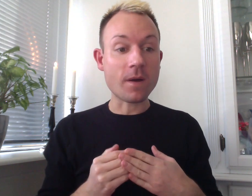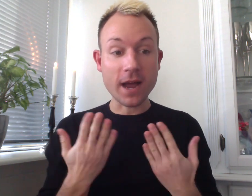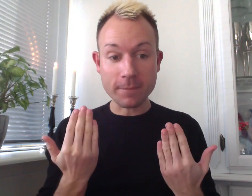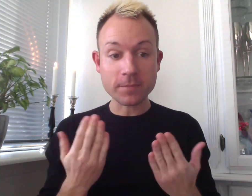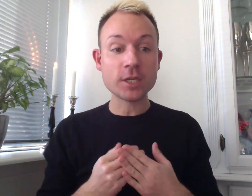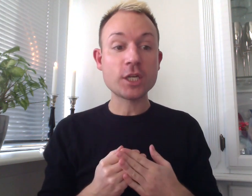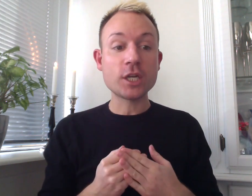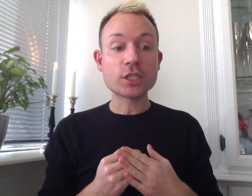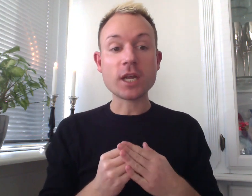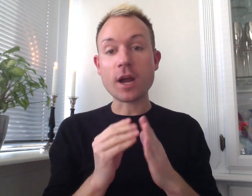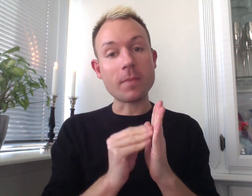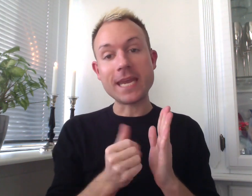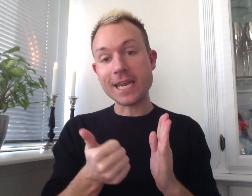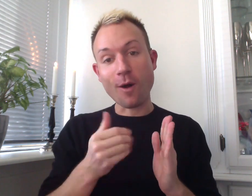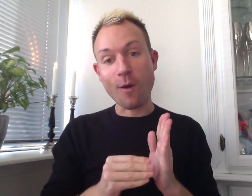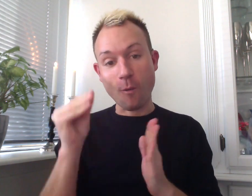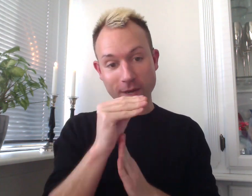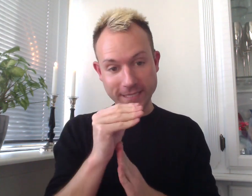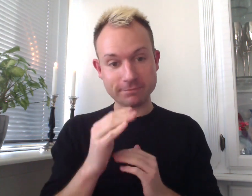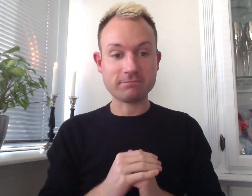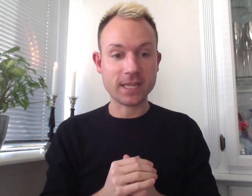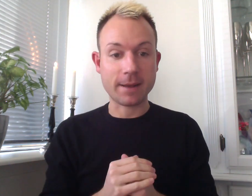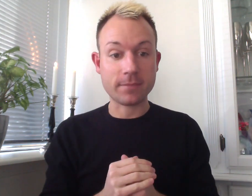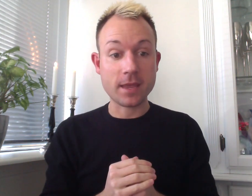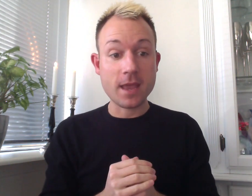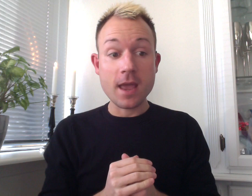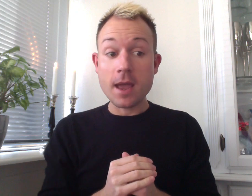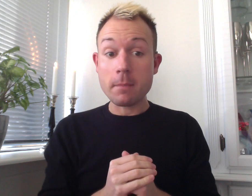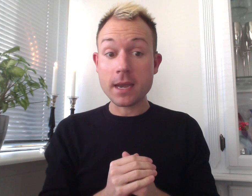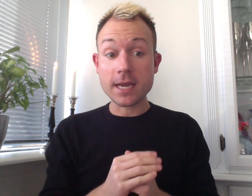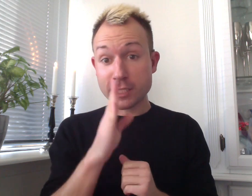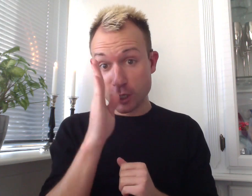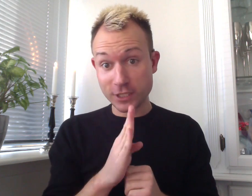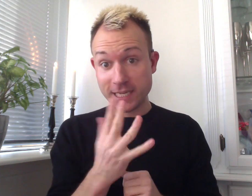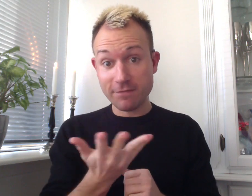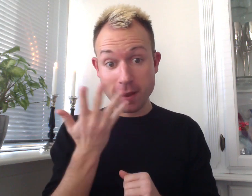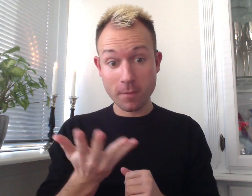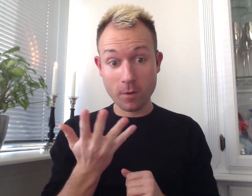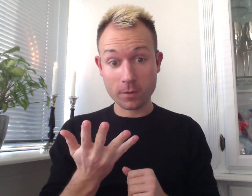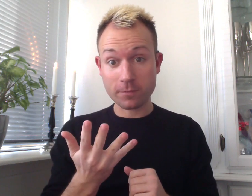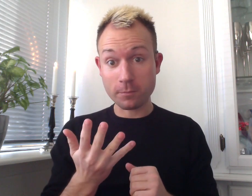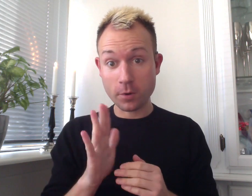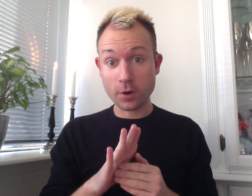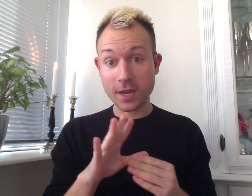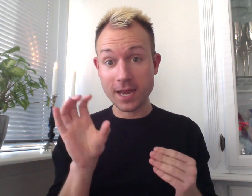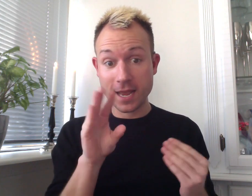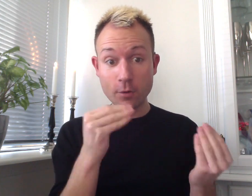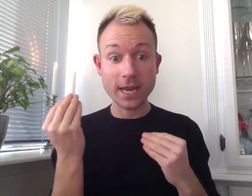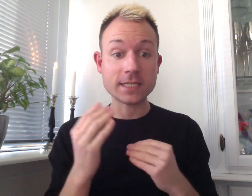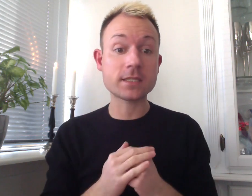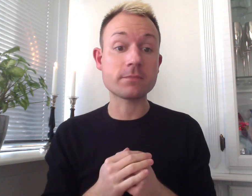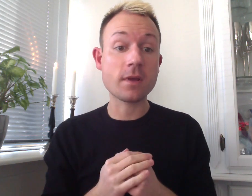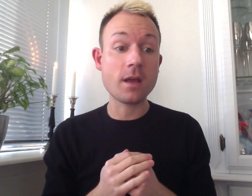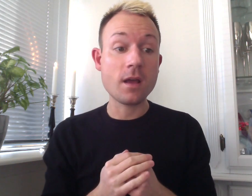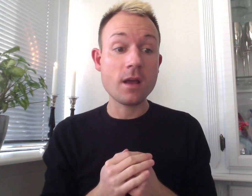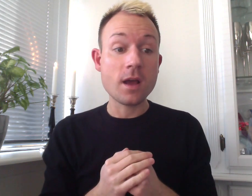var, så der kom lige et år oveni. Men de 5 år på læreruddannelse,